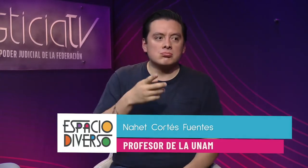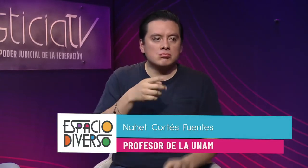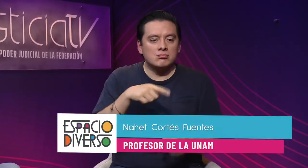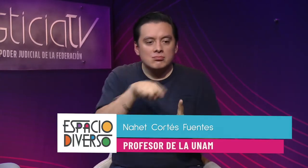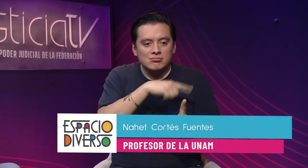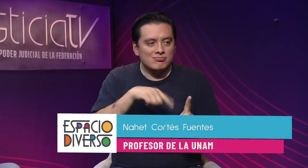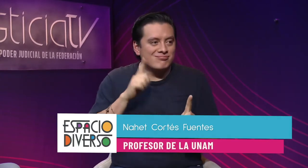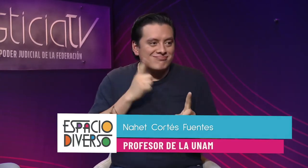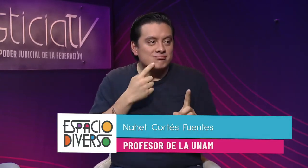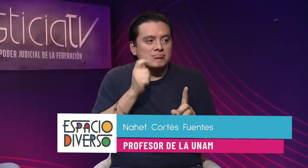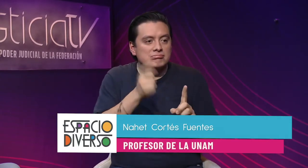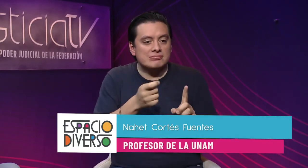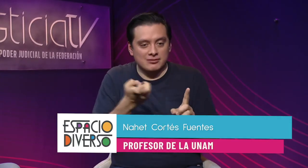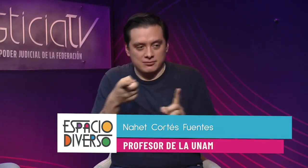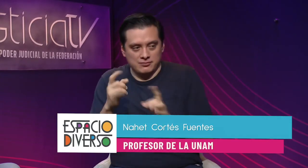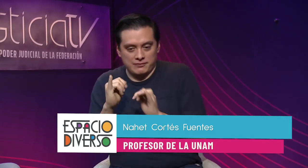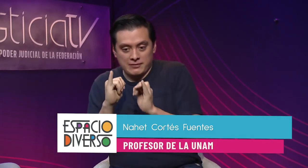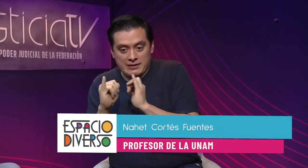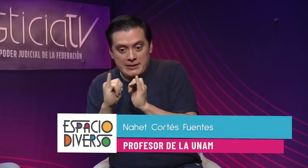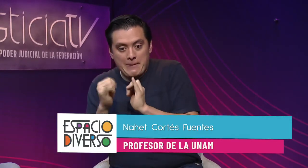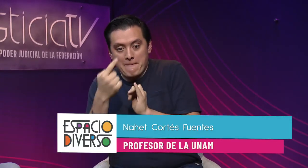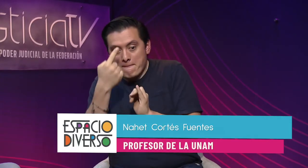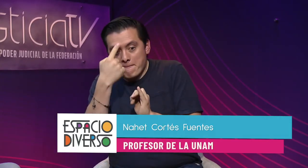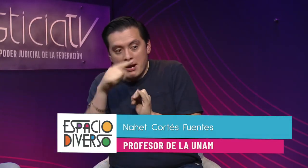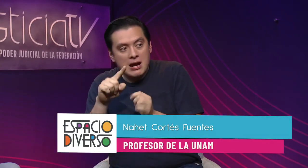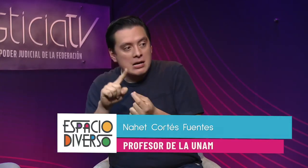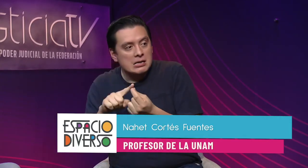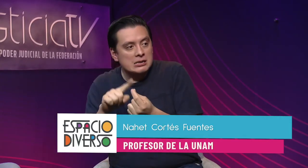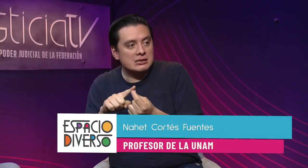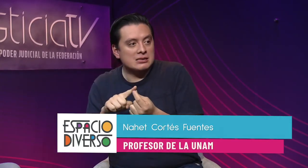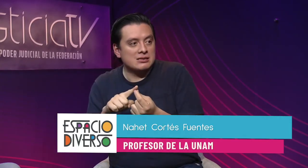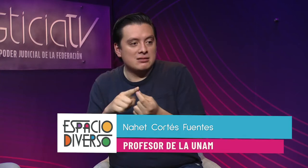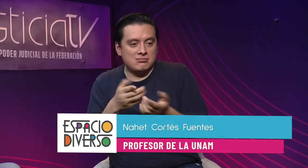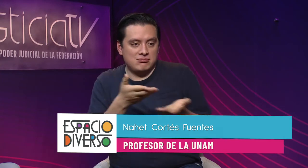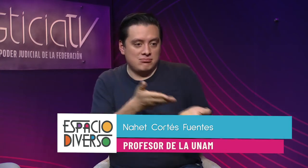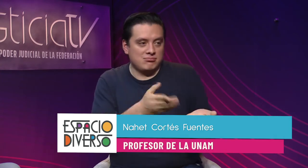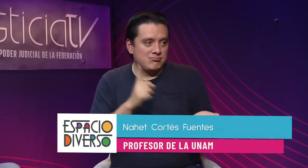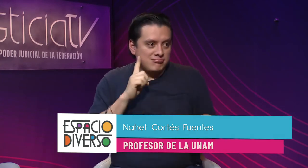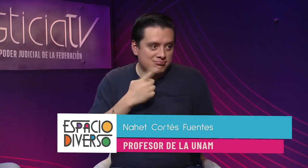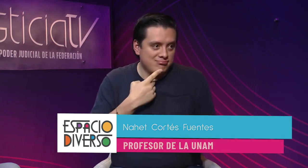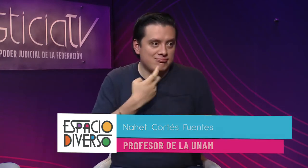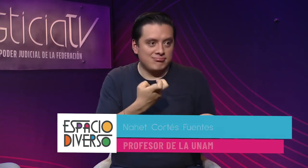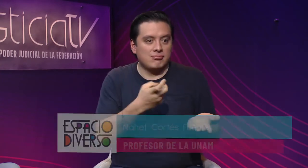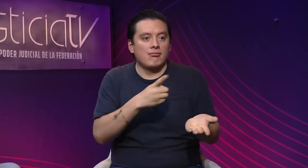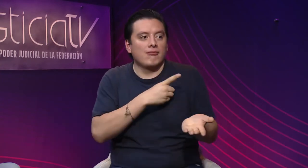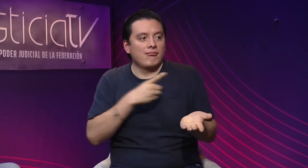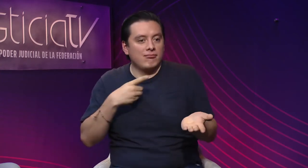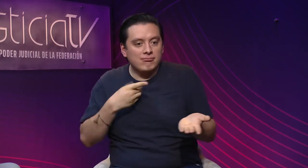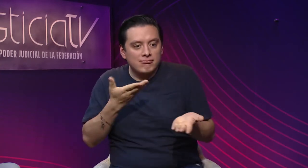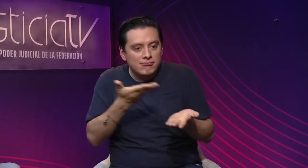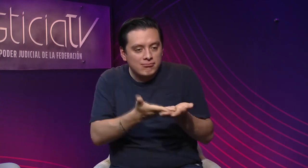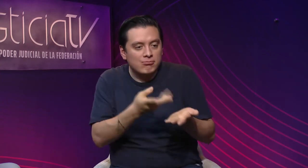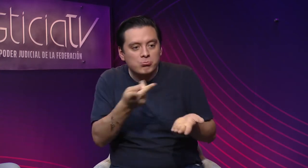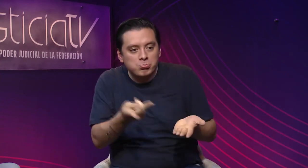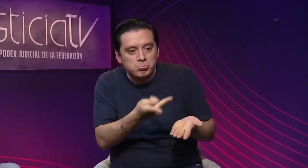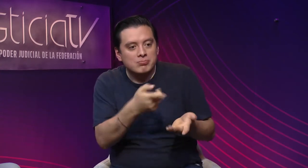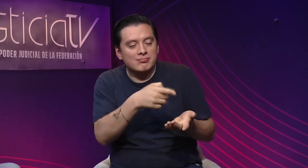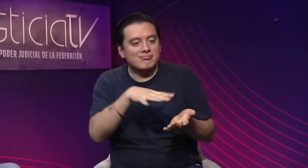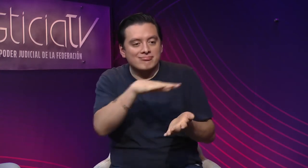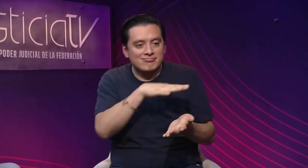de repente lo que sucede mucho es que se pone al intérprete, ¿no? Y se incorpora el recuadro al intérprete ya, pero no se piensa para